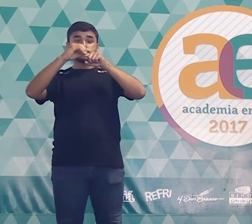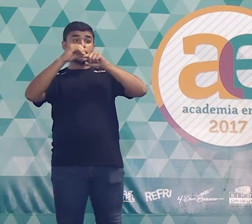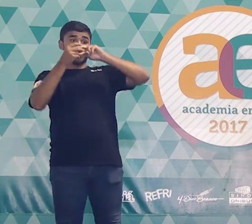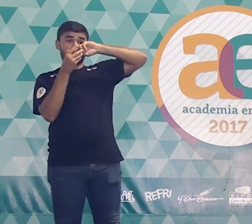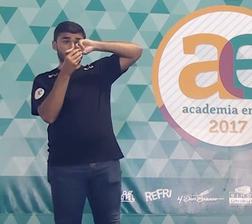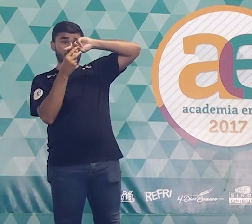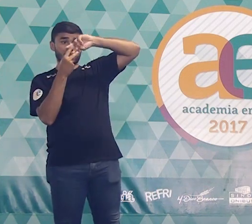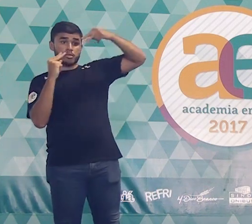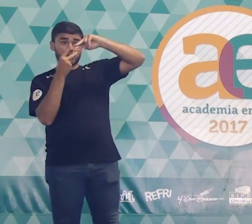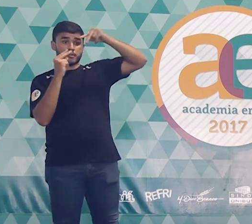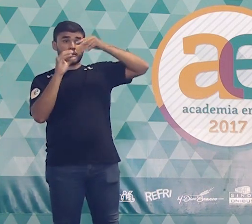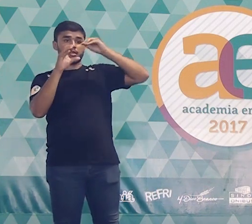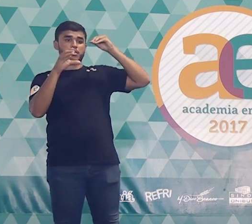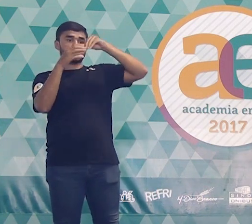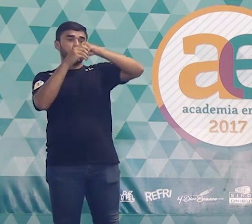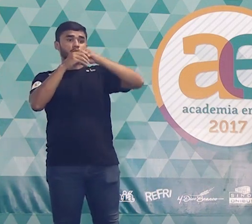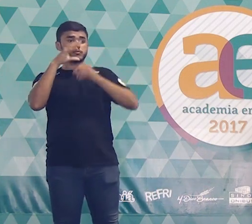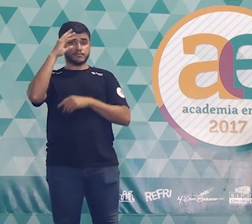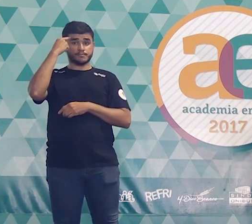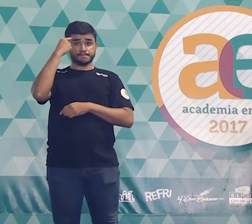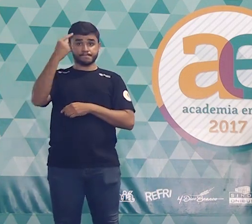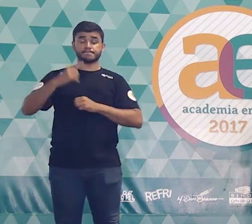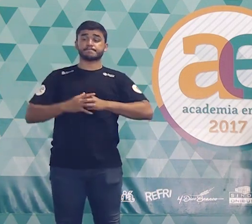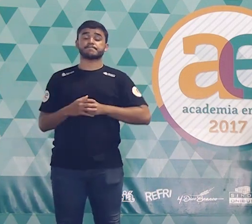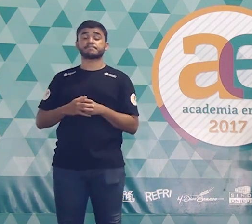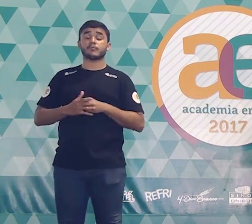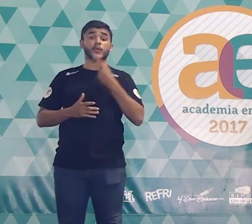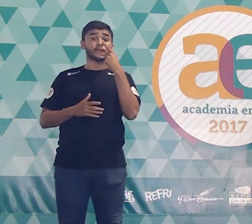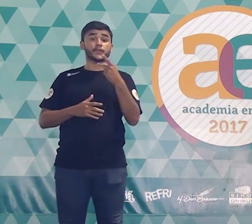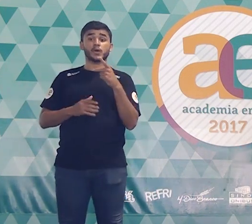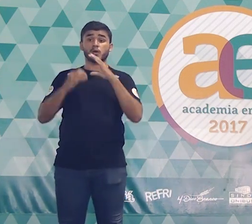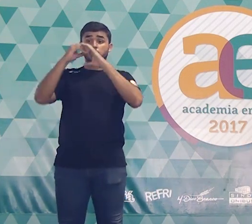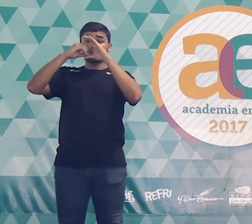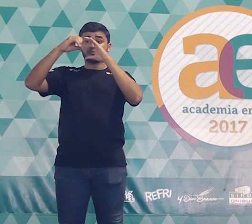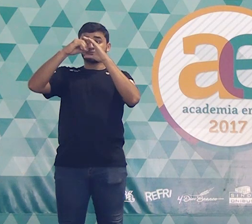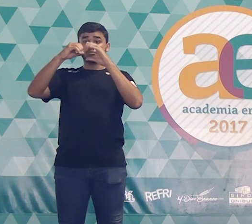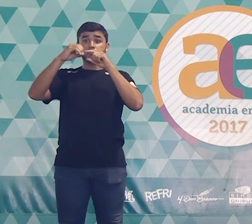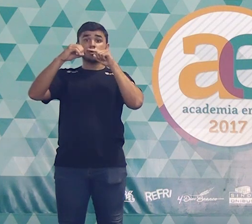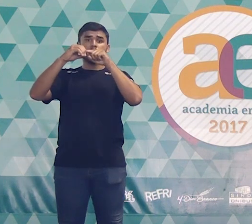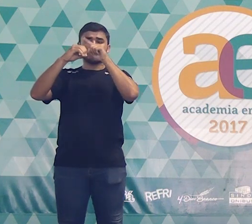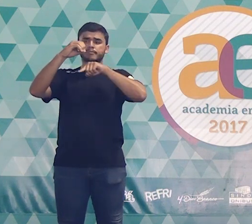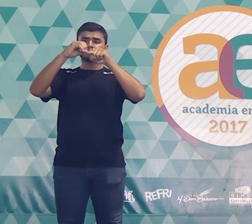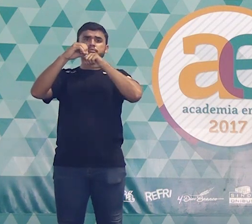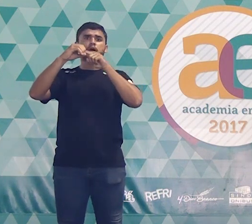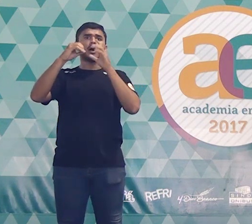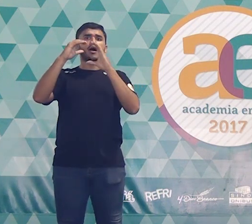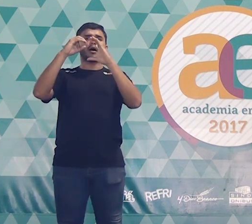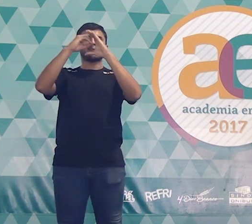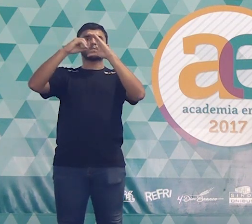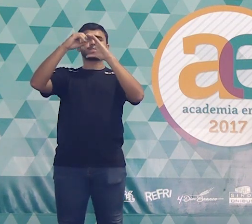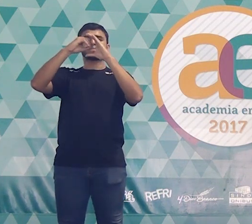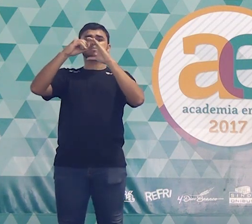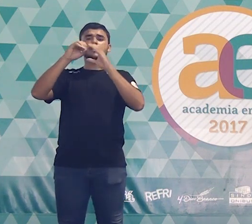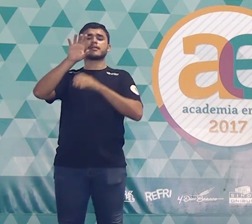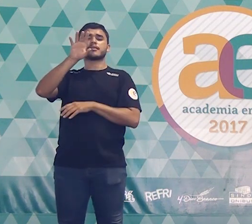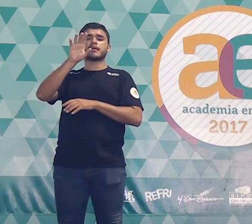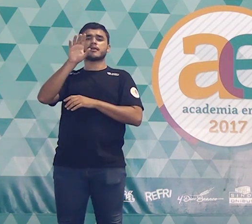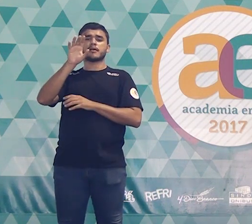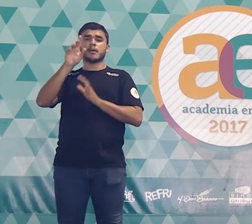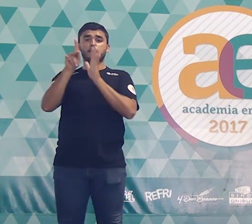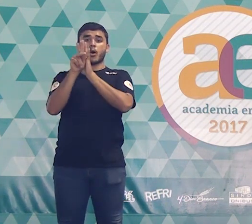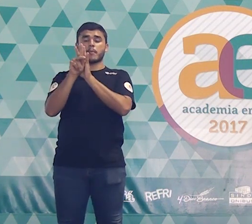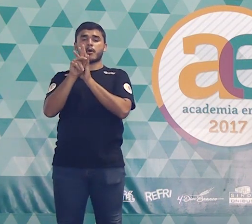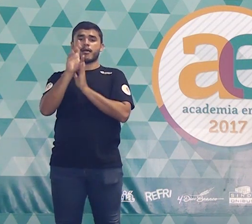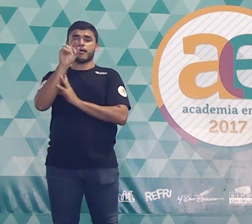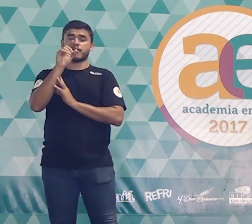vamos encontrar o material genético? Na região nuclear. Rodrigo, mas eu já ouvi falar que existem células sem núcleo, tá? Por exemplo, as hemácias.